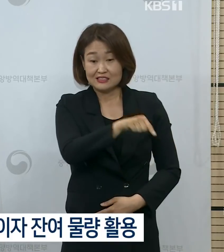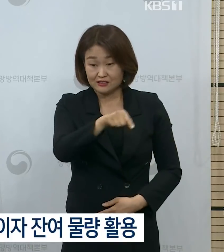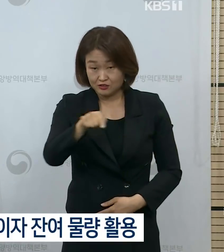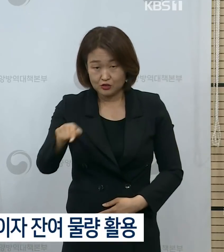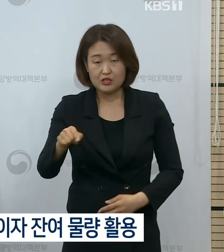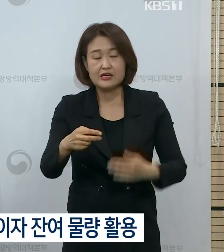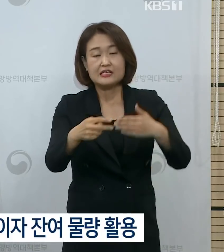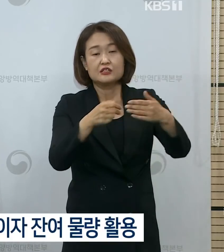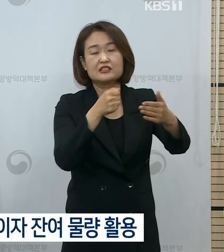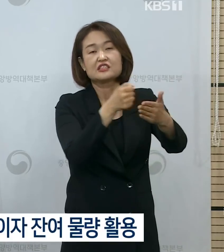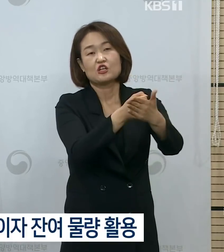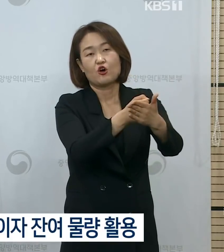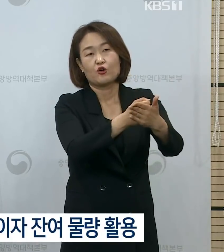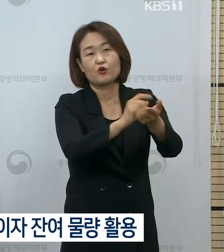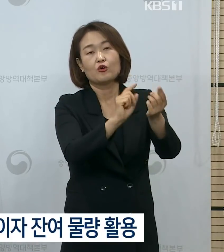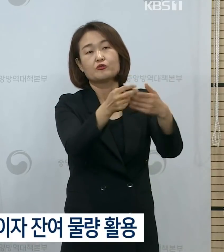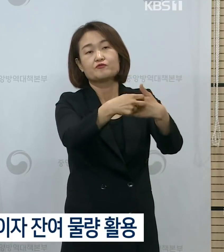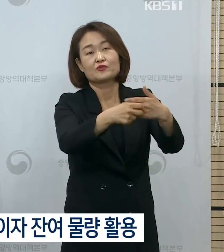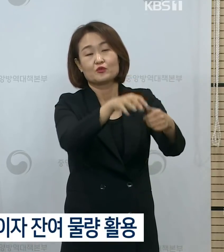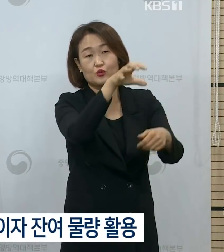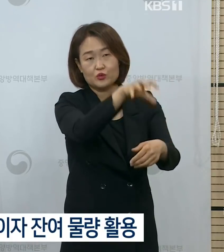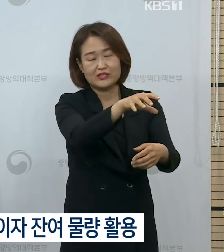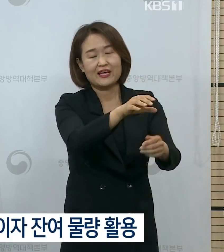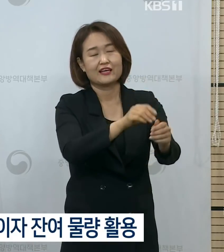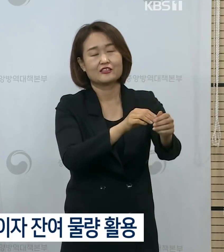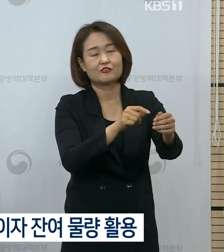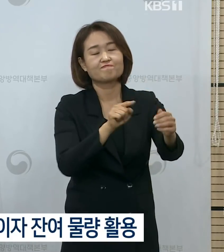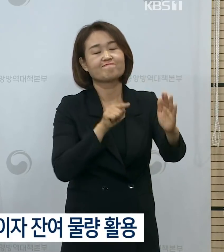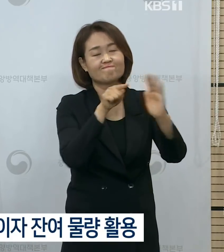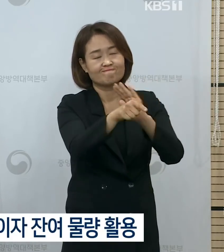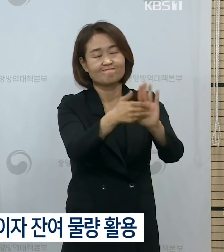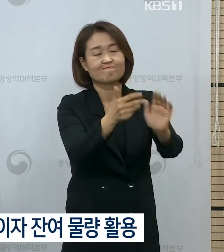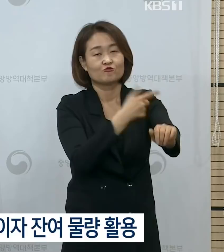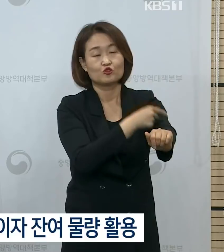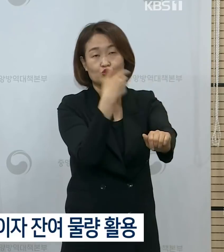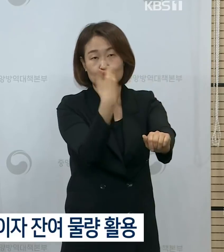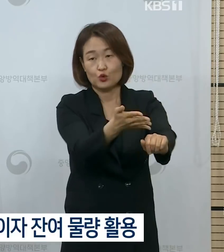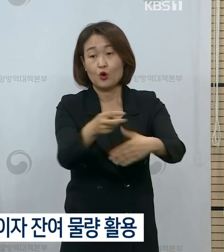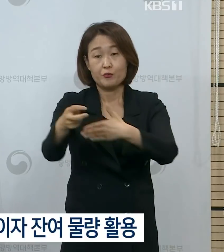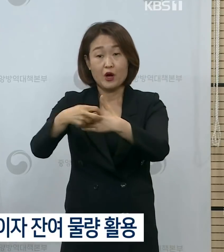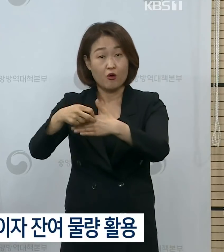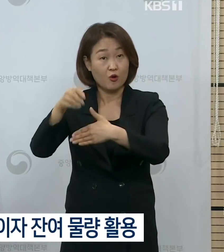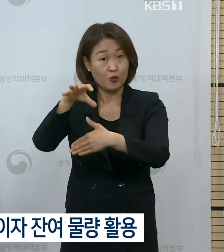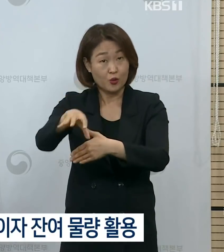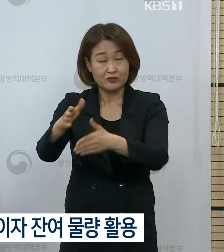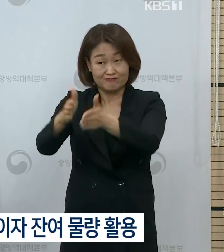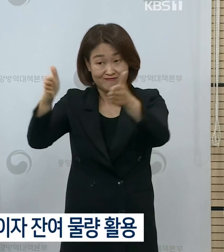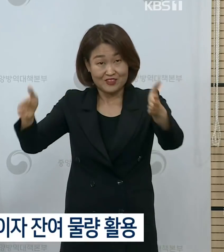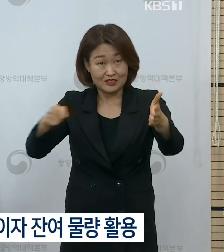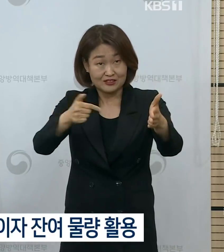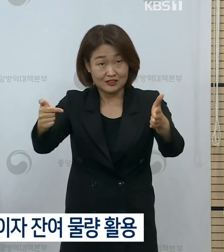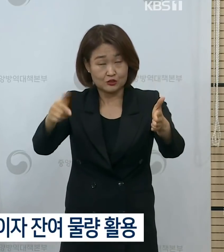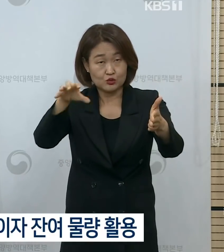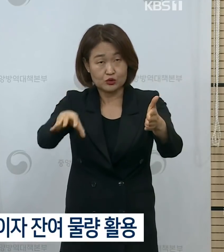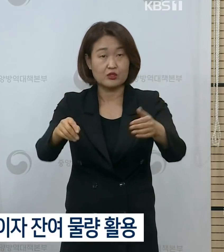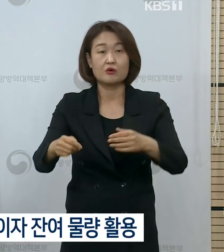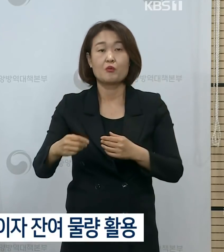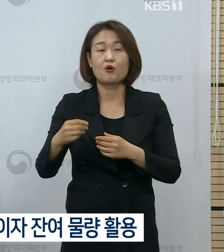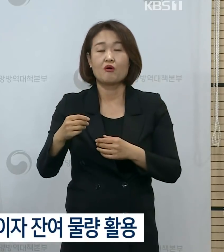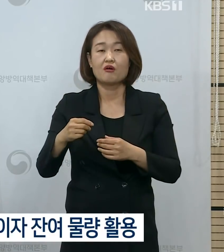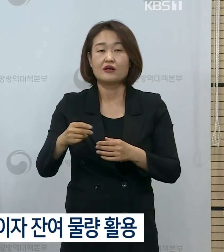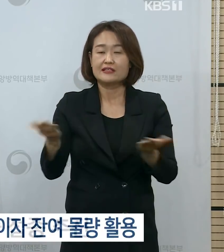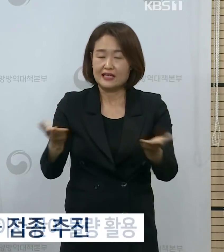위탁의료기관을 통해 4월 중순부터 접종을 추진하고 병원급 이상 의료기관의 접종 대상을